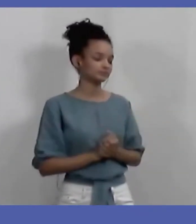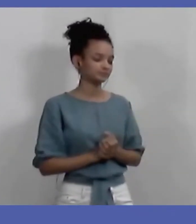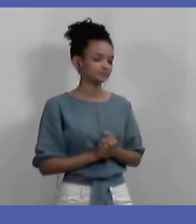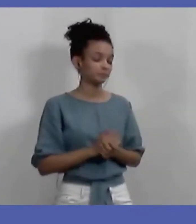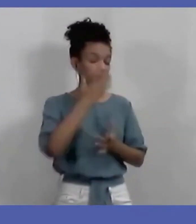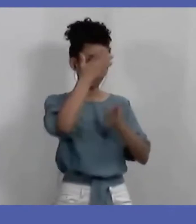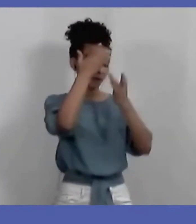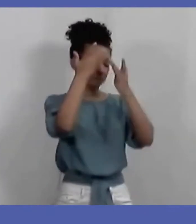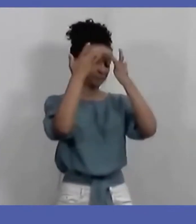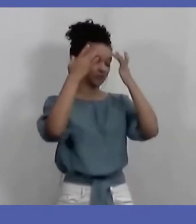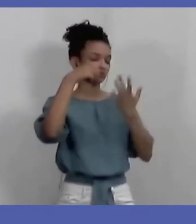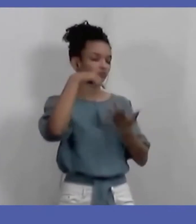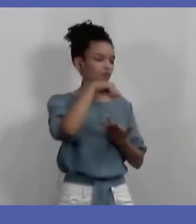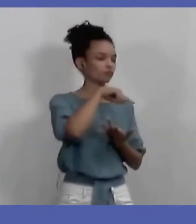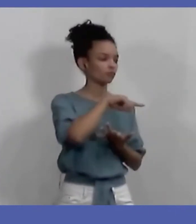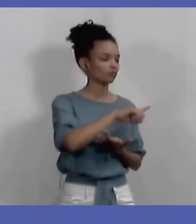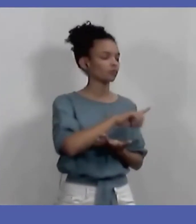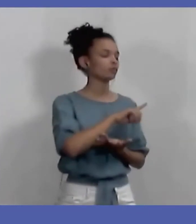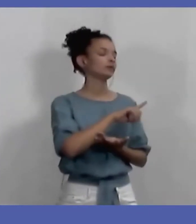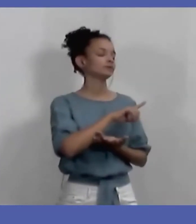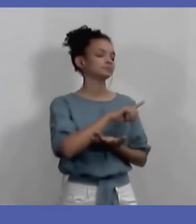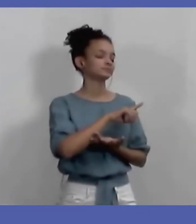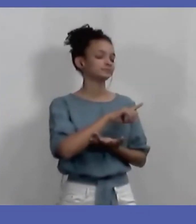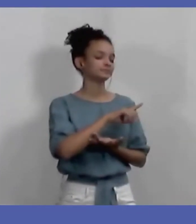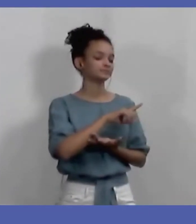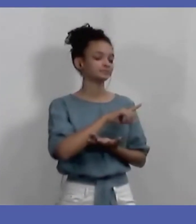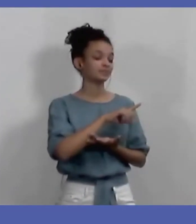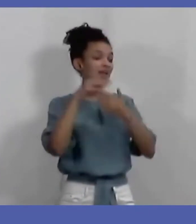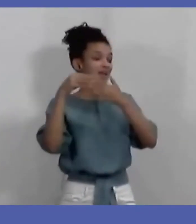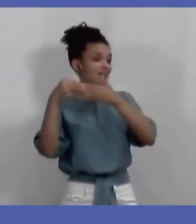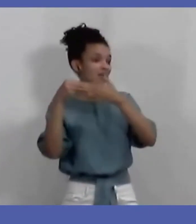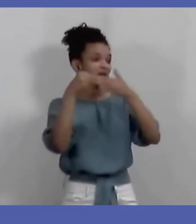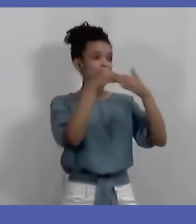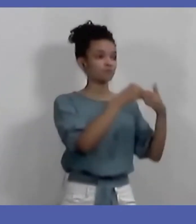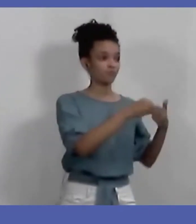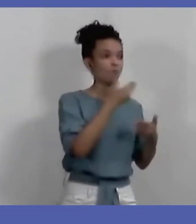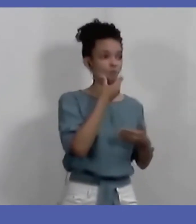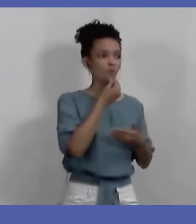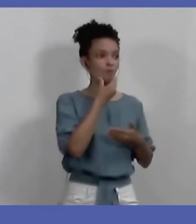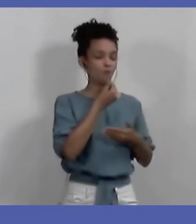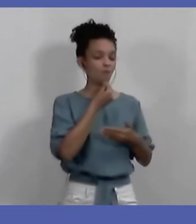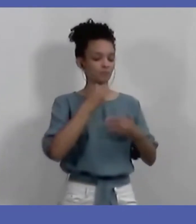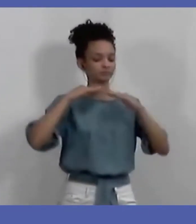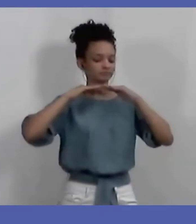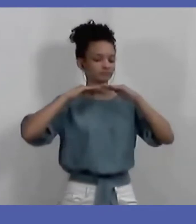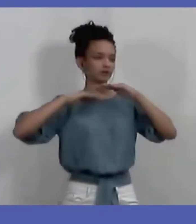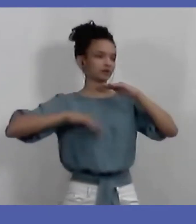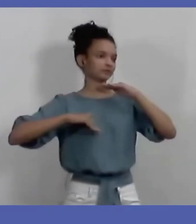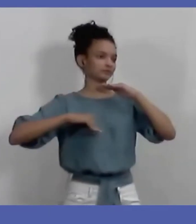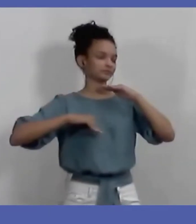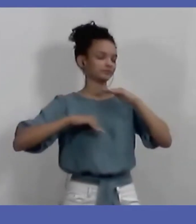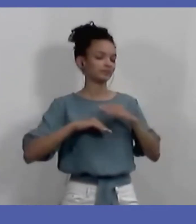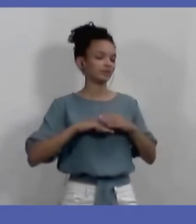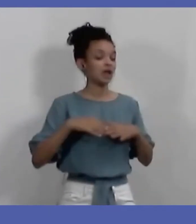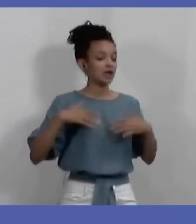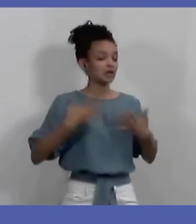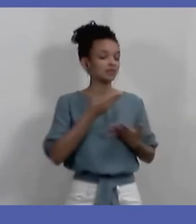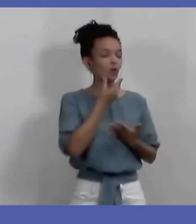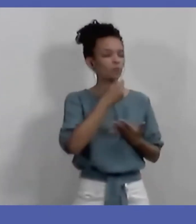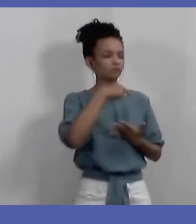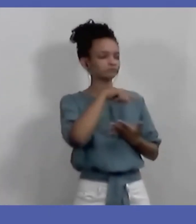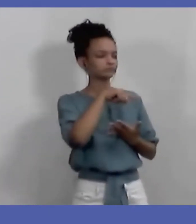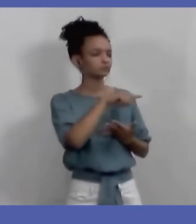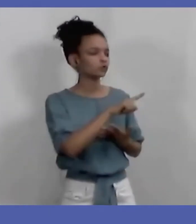ele, conduzindo um paralítico, levado por 4 homens. Então chegou um paralítico lá para